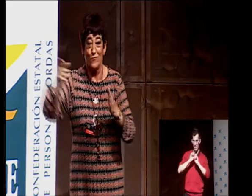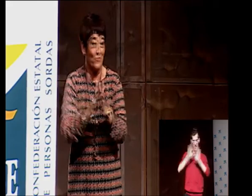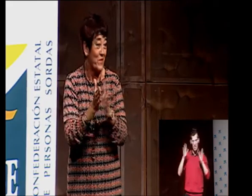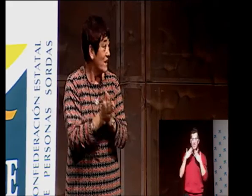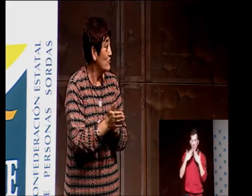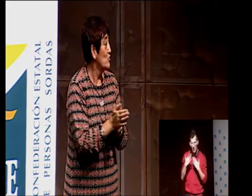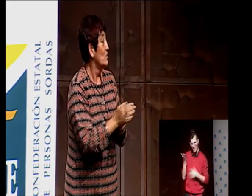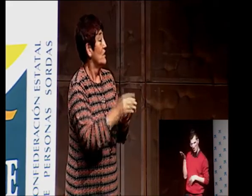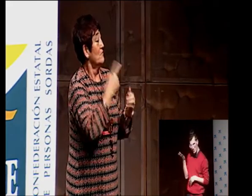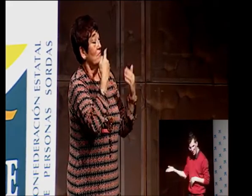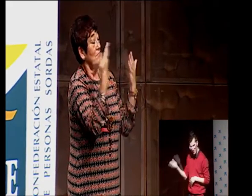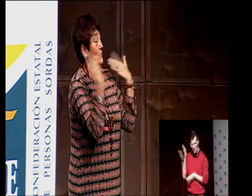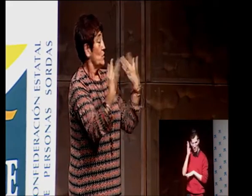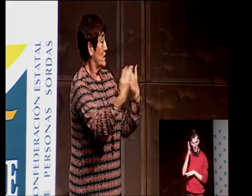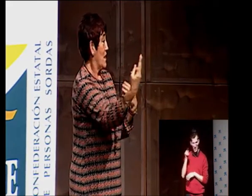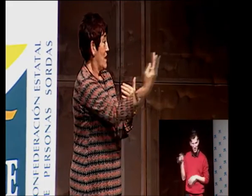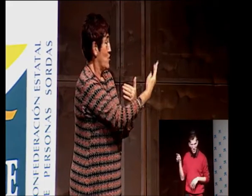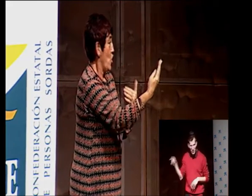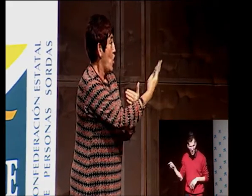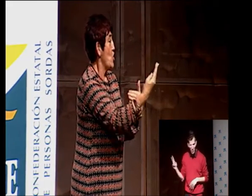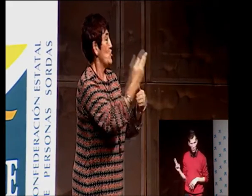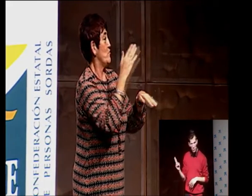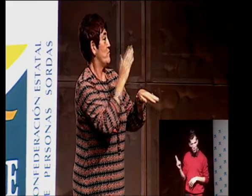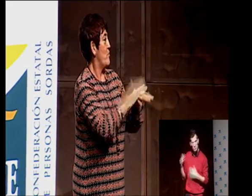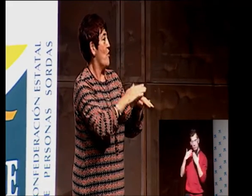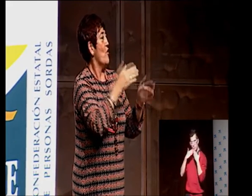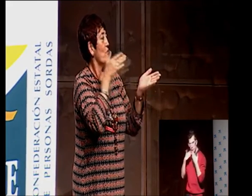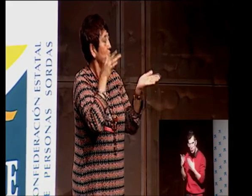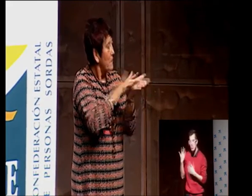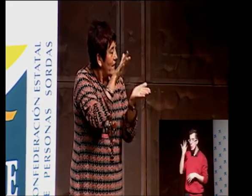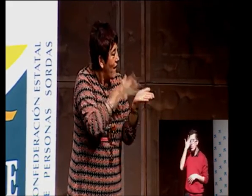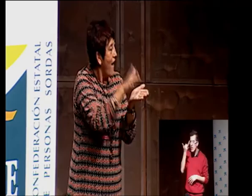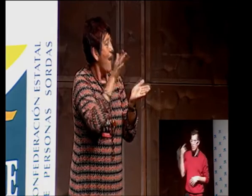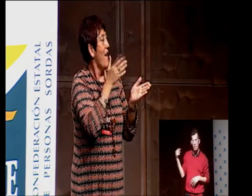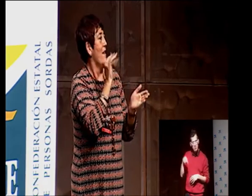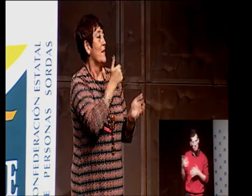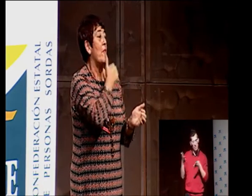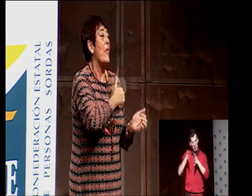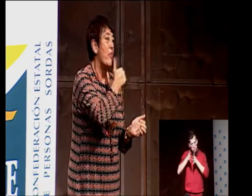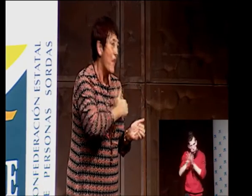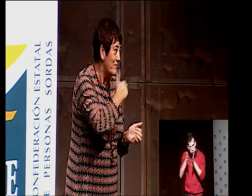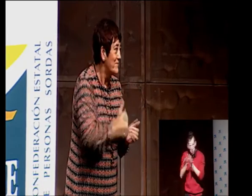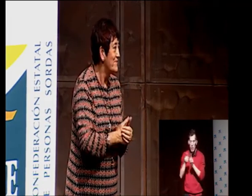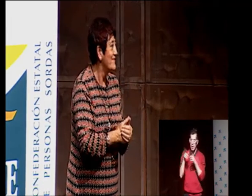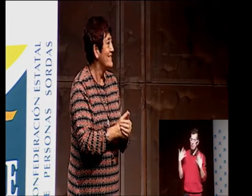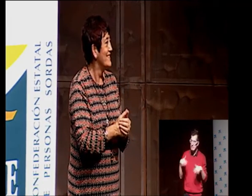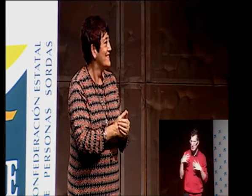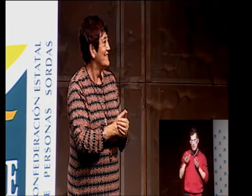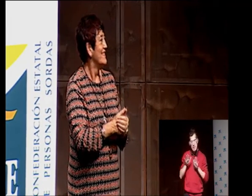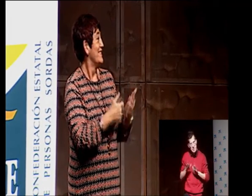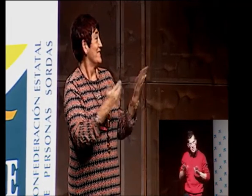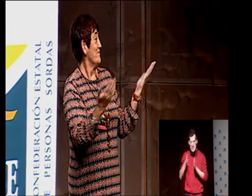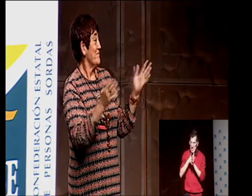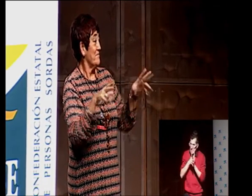más o menos algunas dudas que hayáis podido tener nos la han clarificado quiero dar las gracias a ambos por vuestras paciencias por